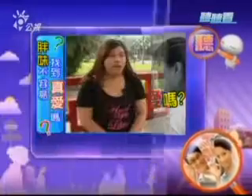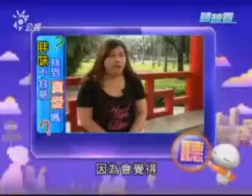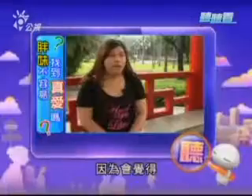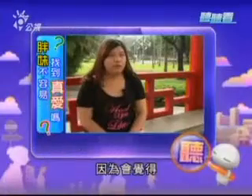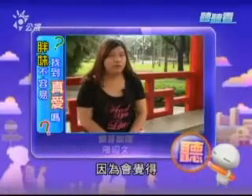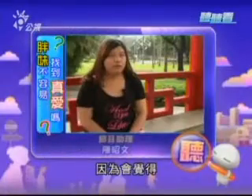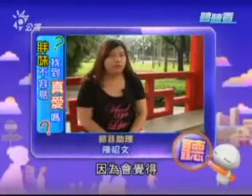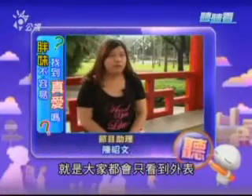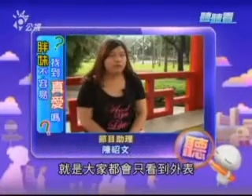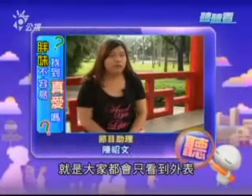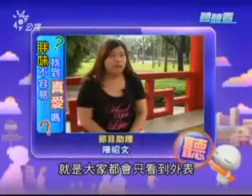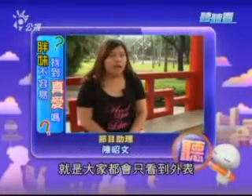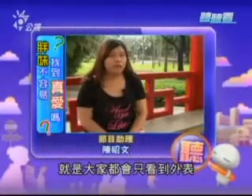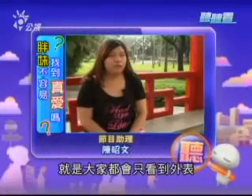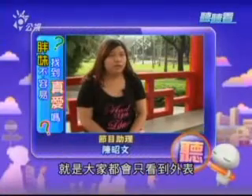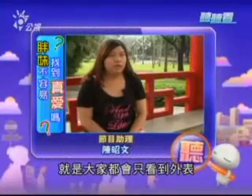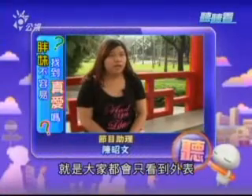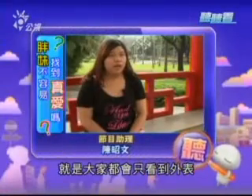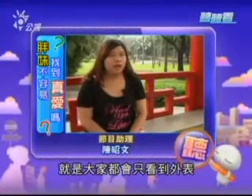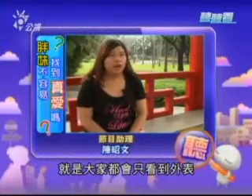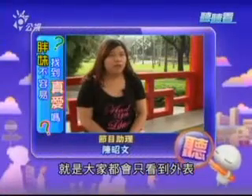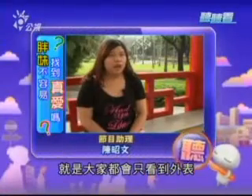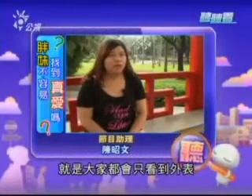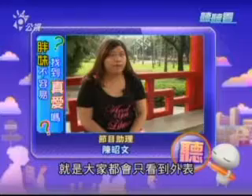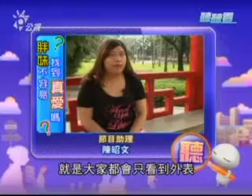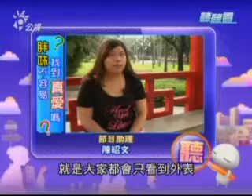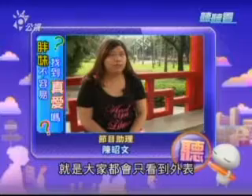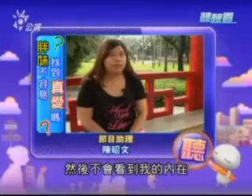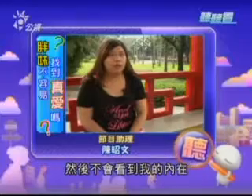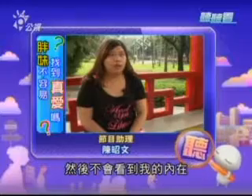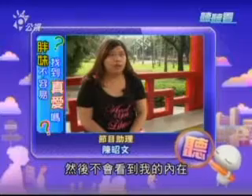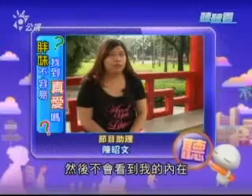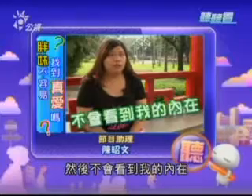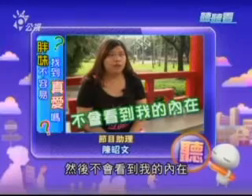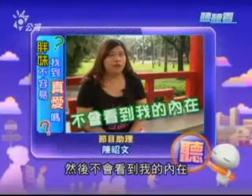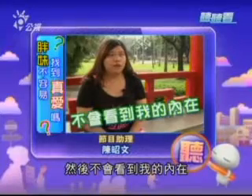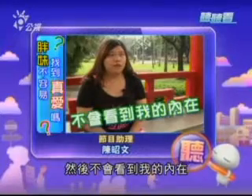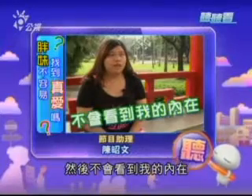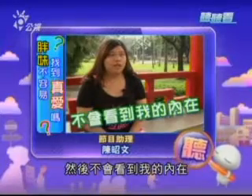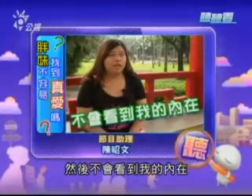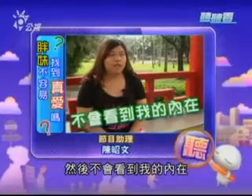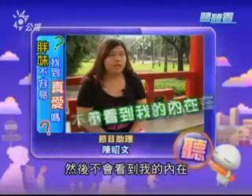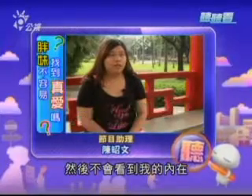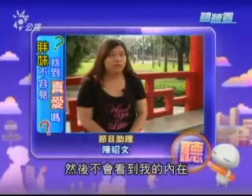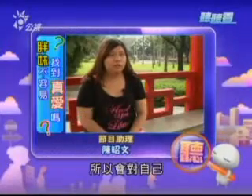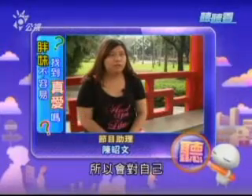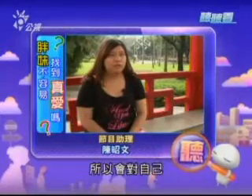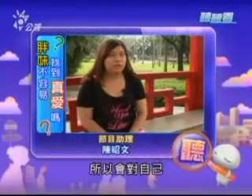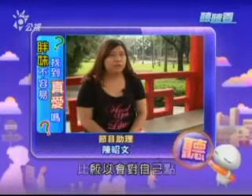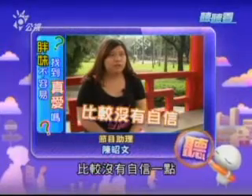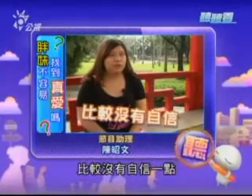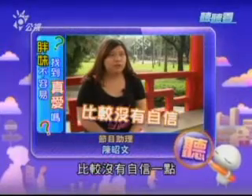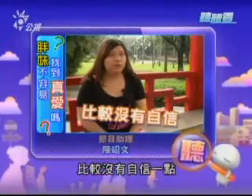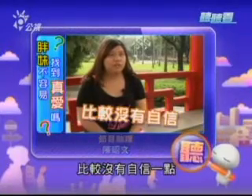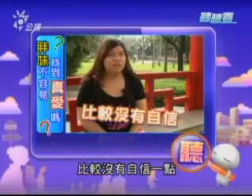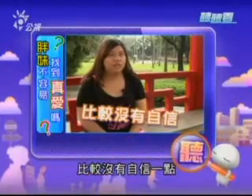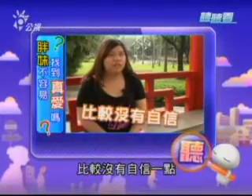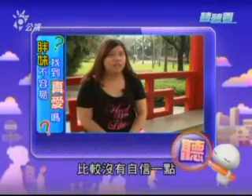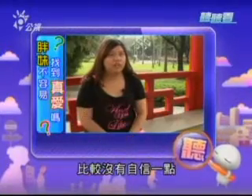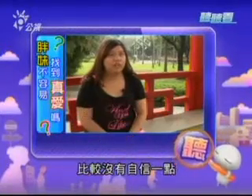因为会觉得就是大家都会只看到外表，然后不会看到我的内在，所以会对自己比较没有自信一点。